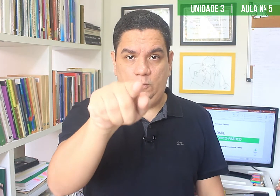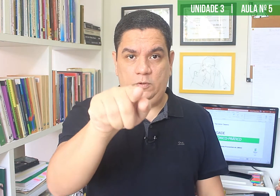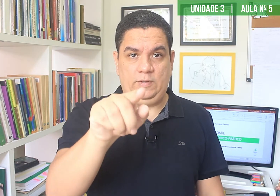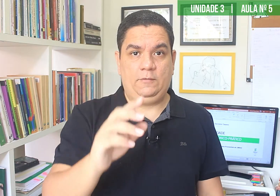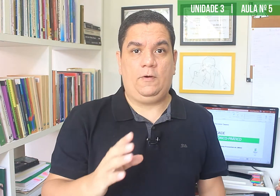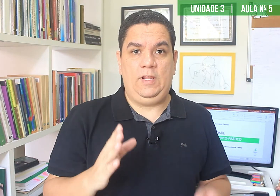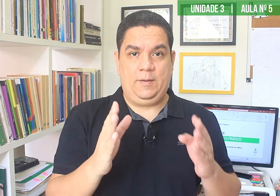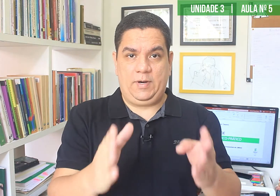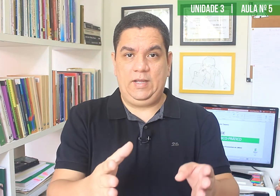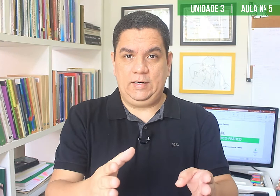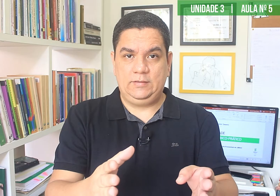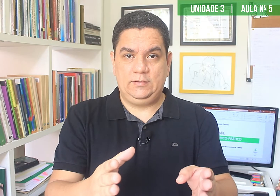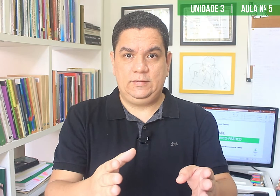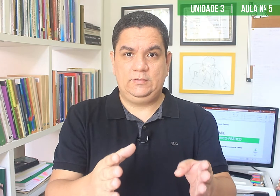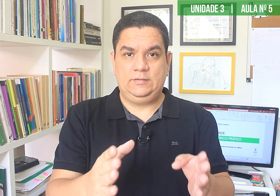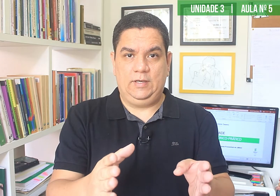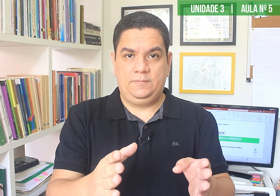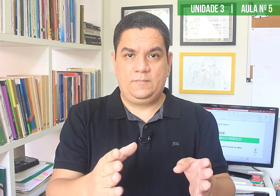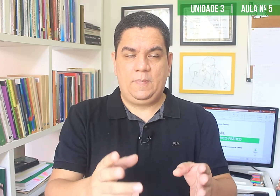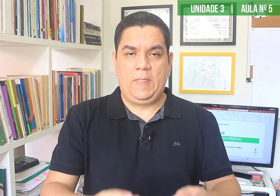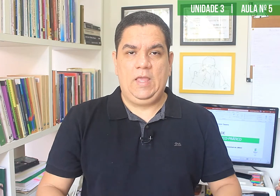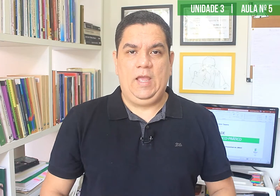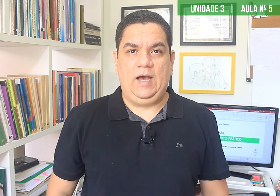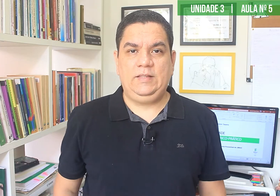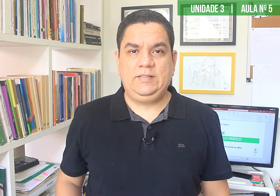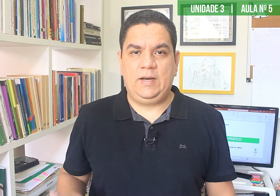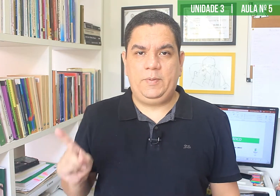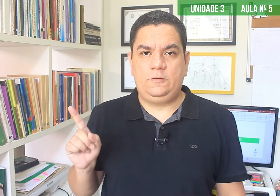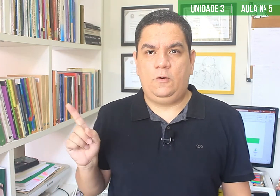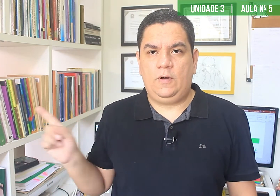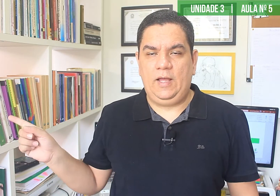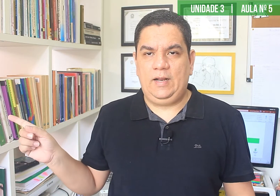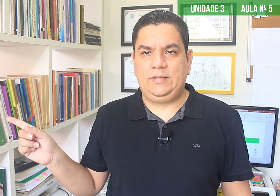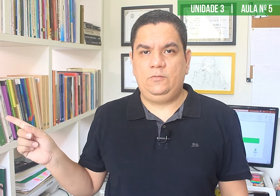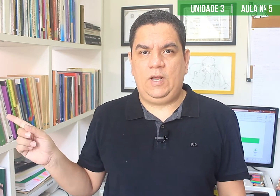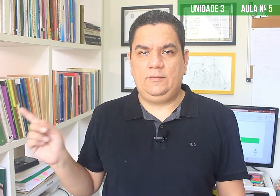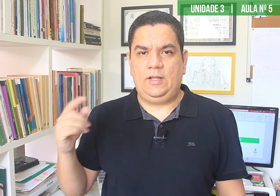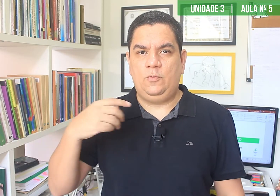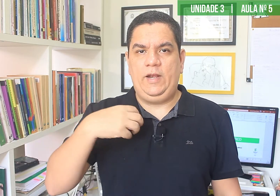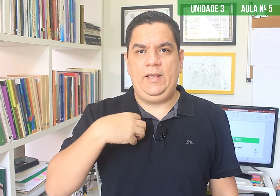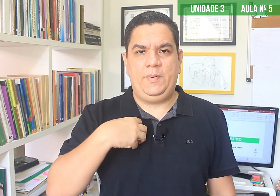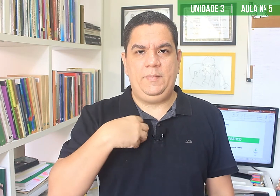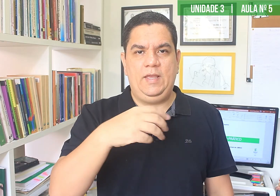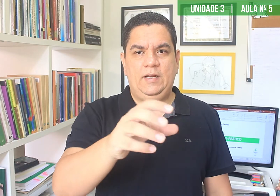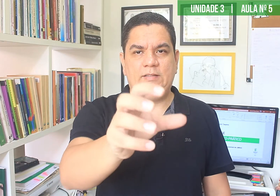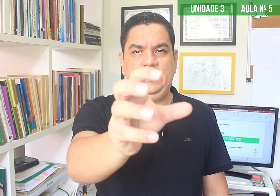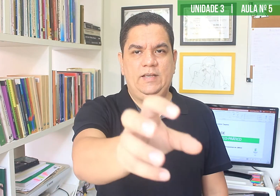tenho que olhar para ela, tá? A terceira pessoa, ela está do lado, ela não é nem a primeira, nem a